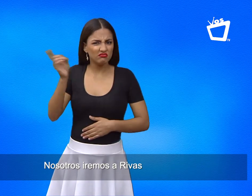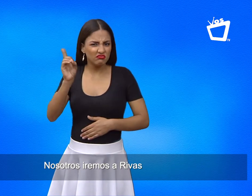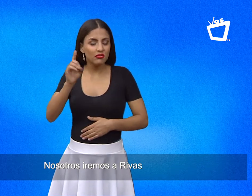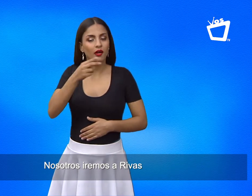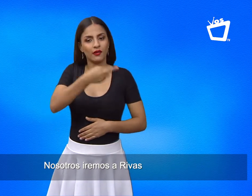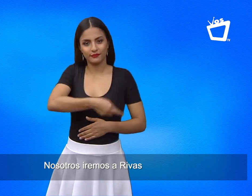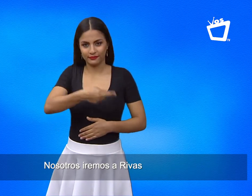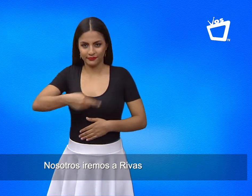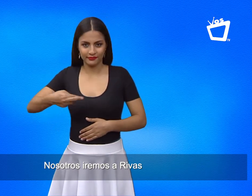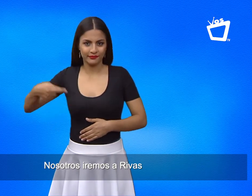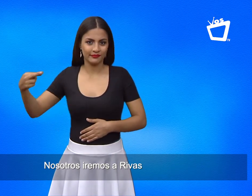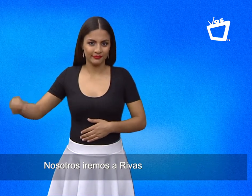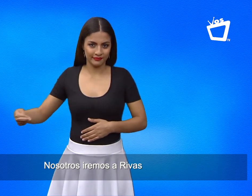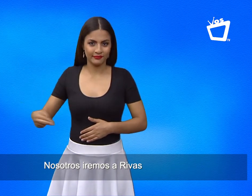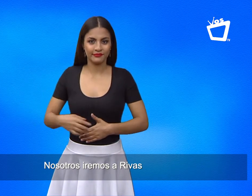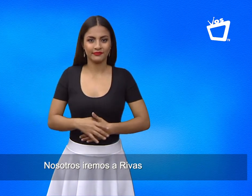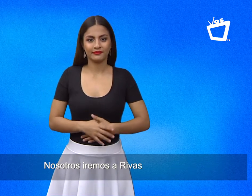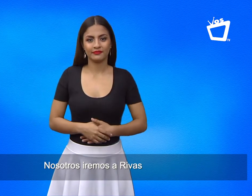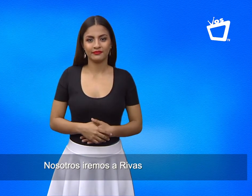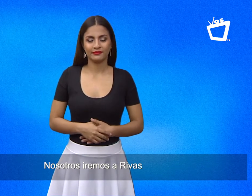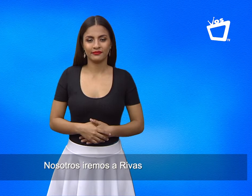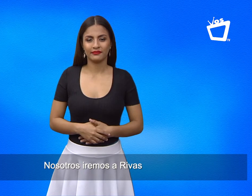Nosotros iremos a Rivas.